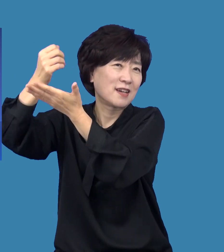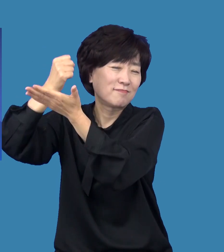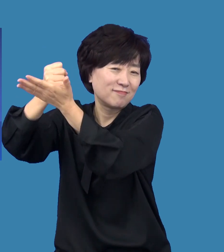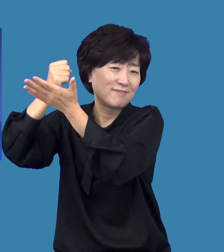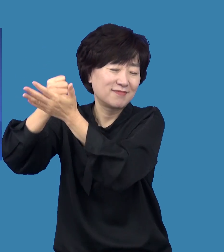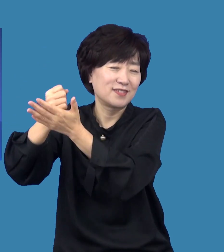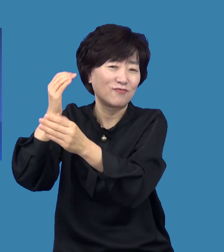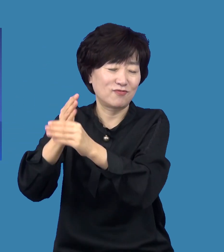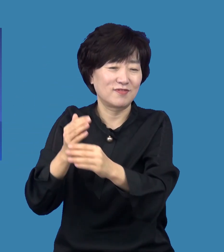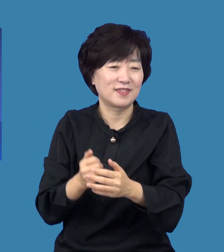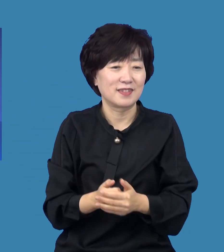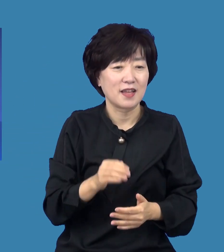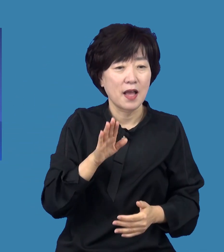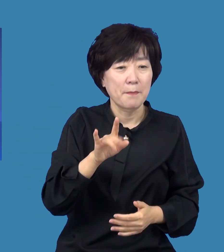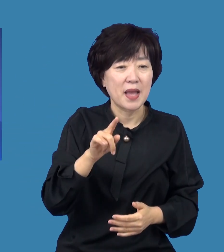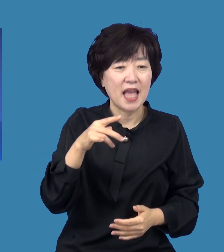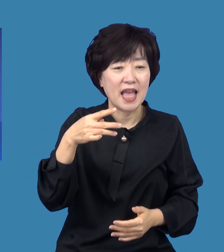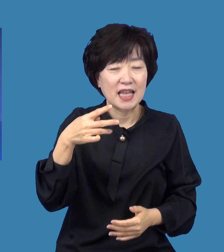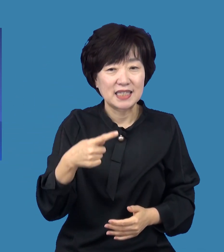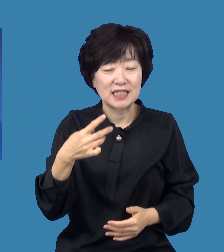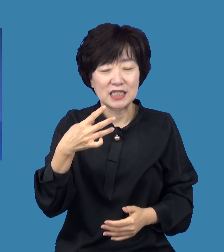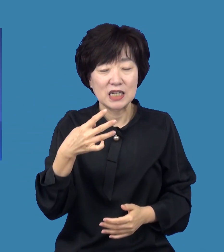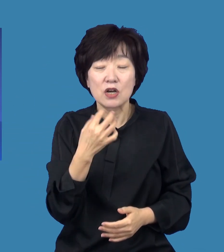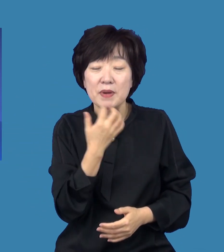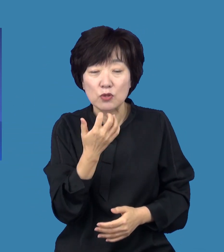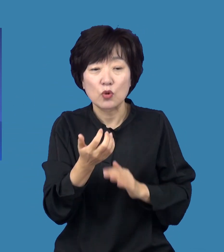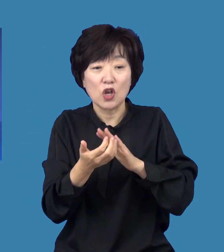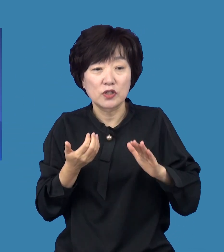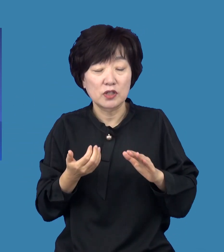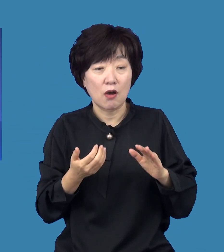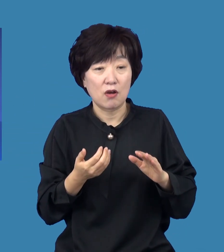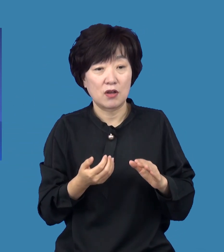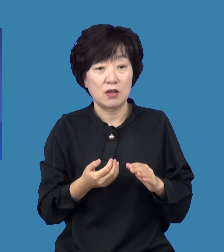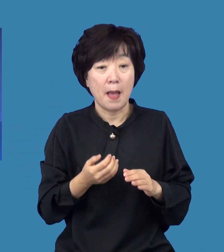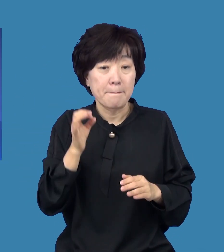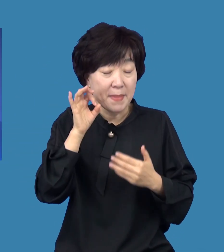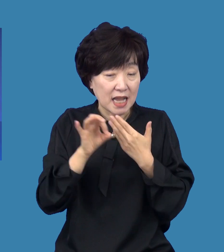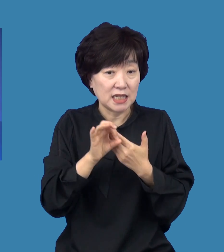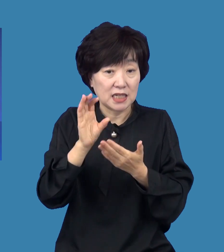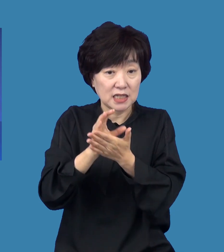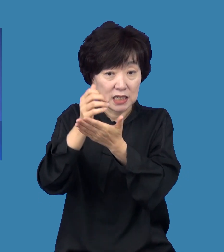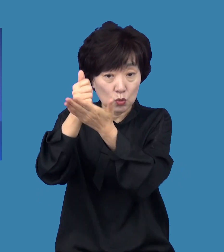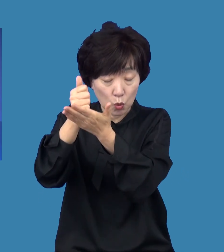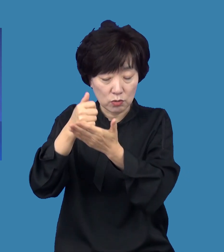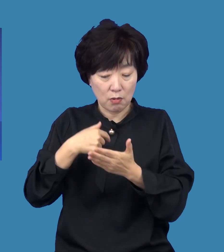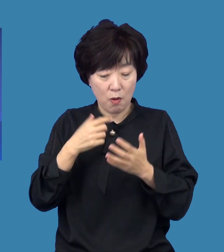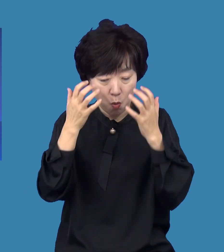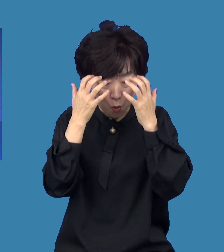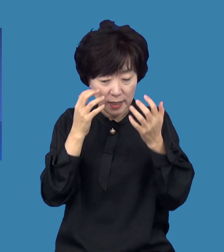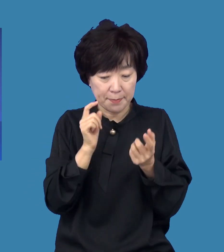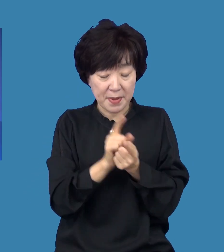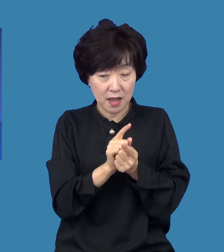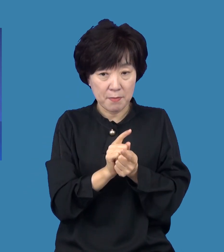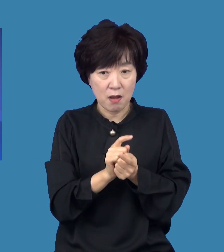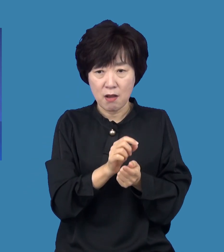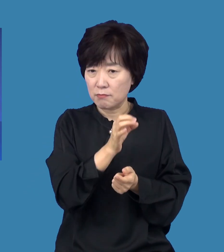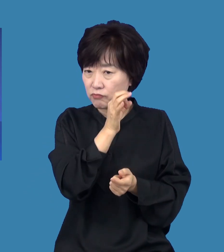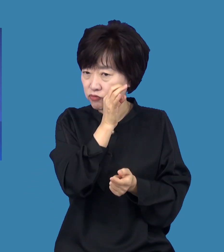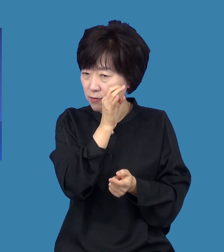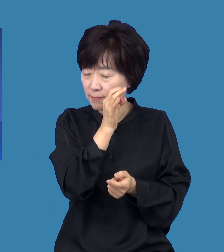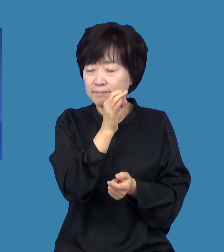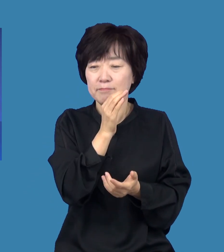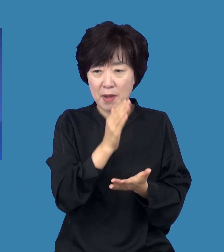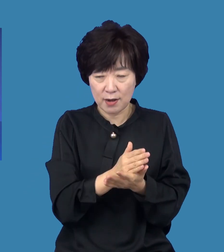베드로전서는 이렇게 얘기합니다. 시작. 만일 그리스도인으로 고난을 받으면 부끄러워하지 말고 도리어 그